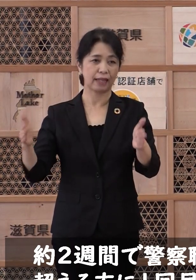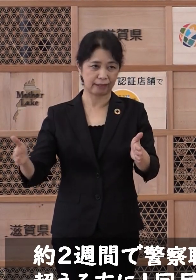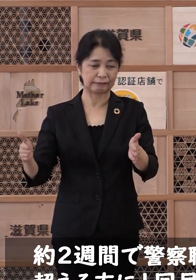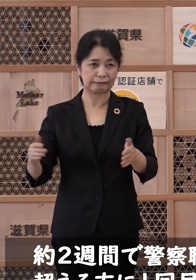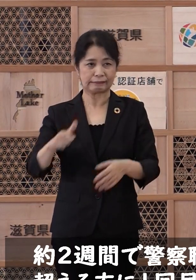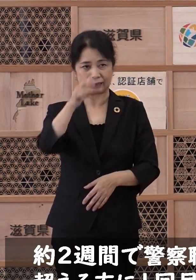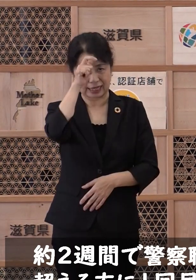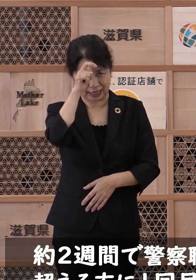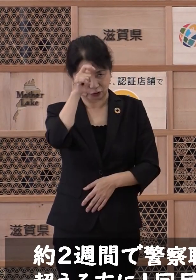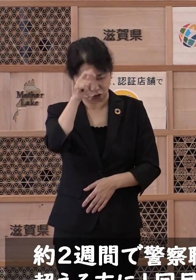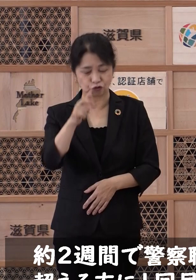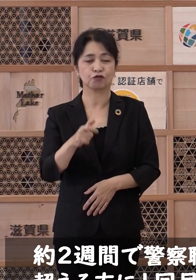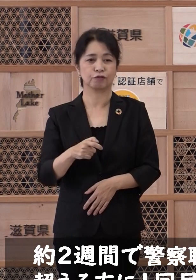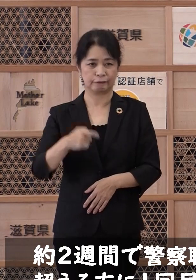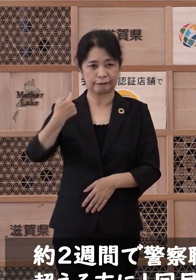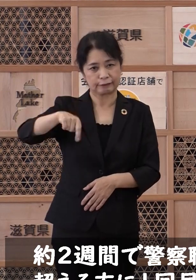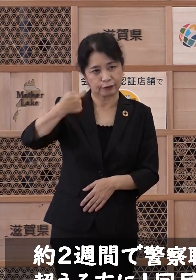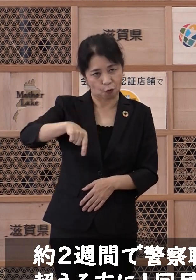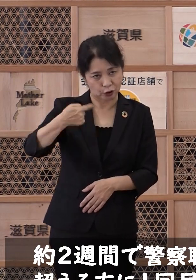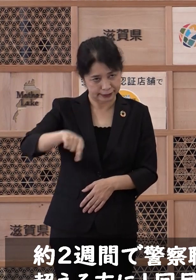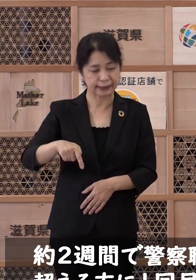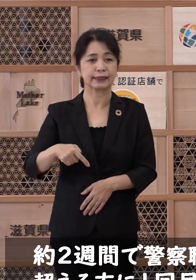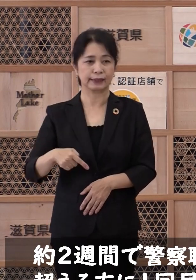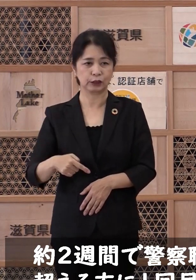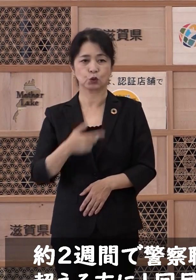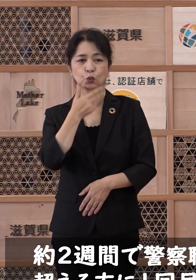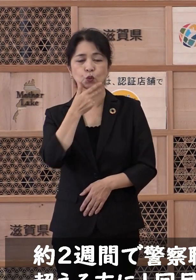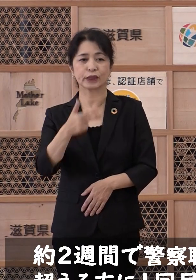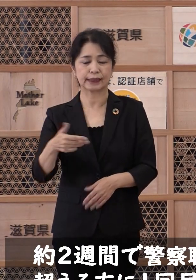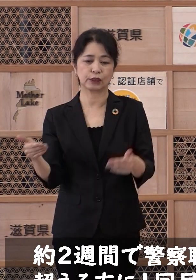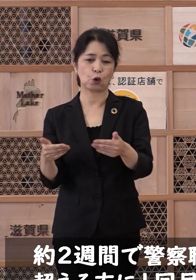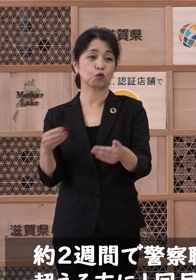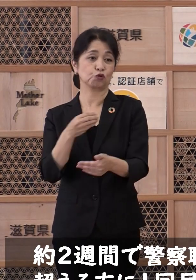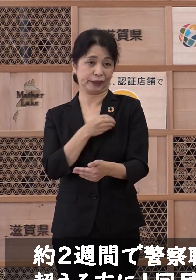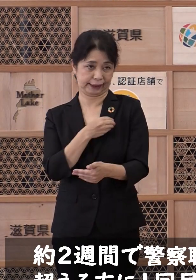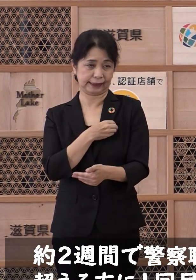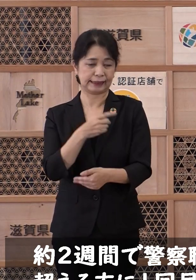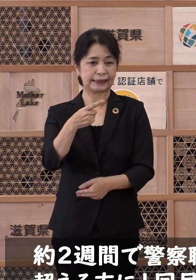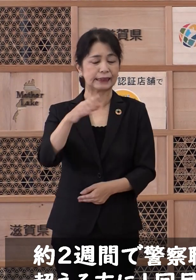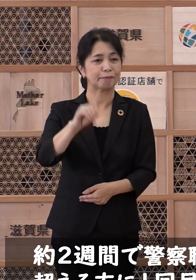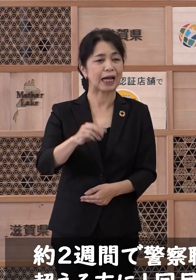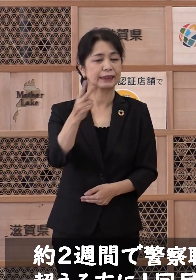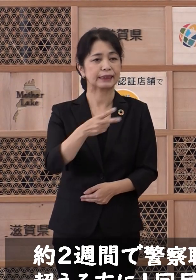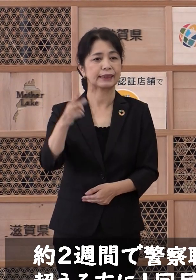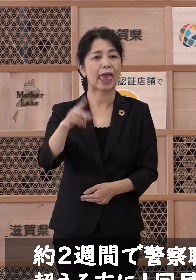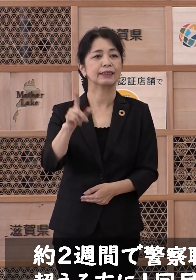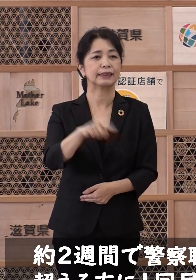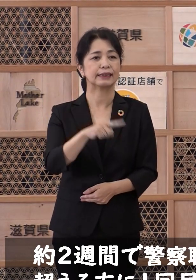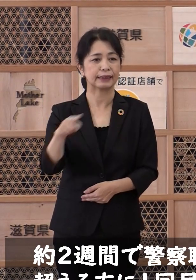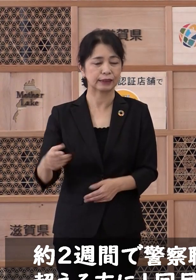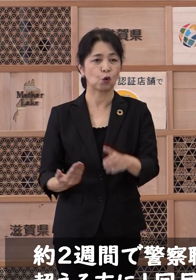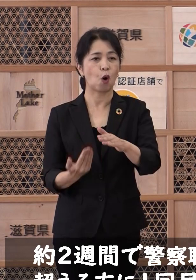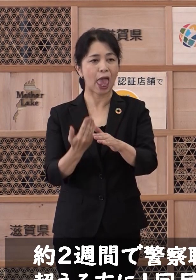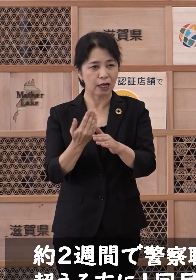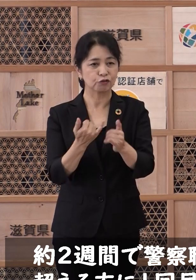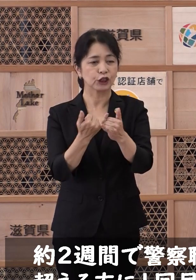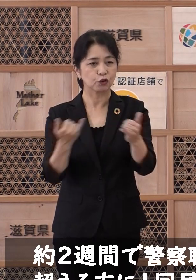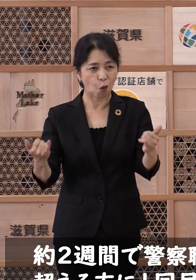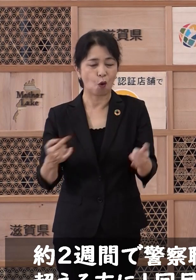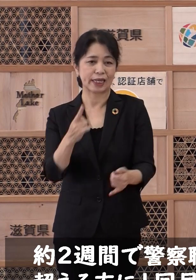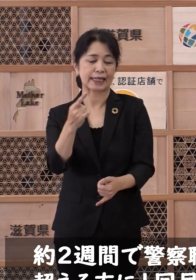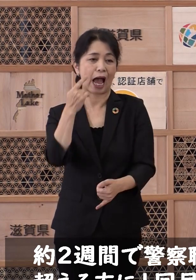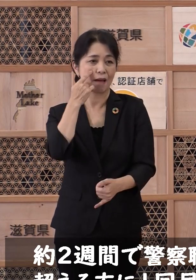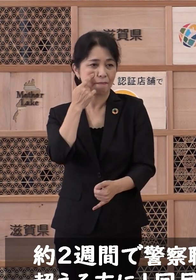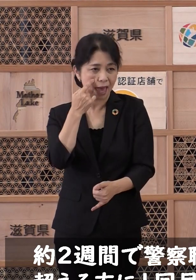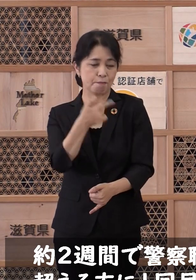警察職員、教職員、福祉職員など1万2000人を超える方の1回目の接種を